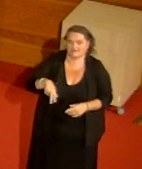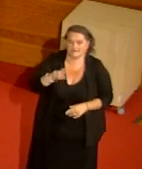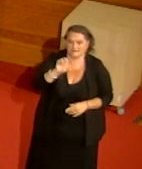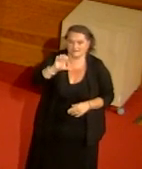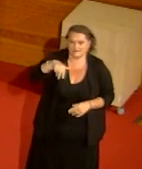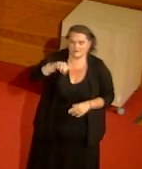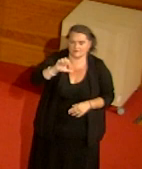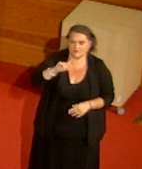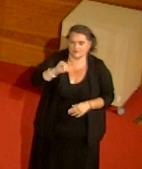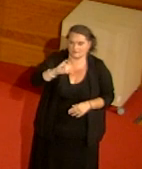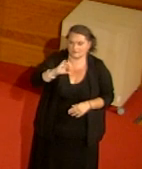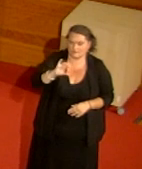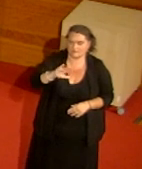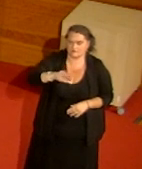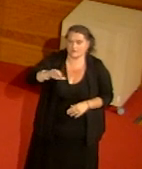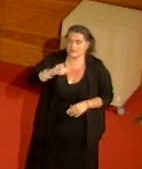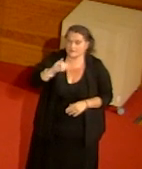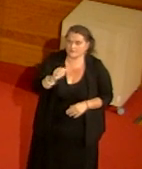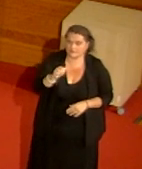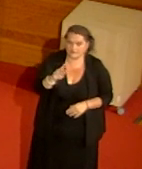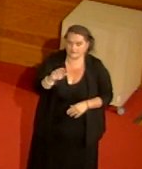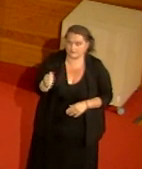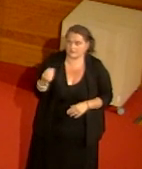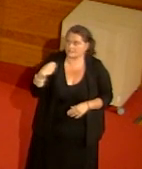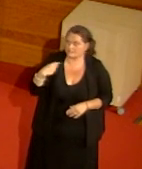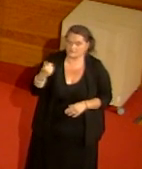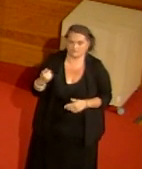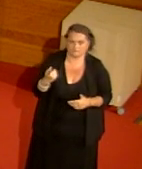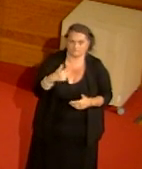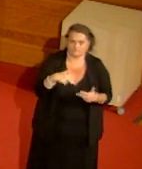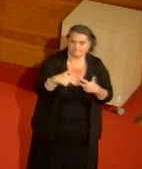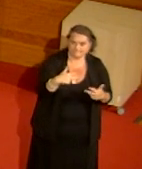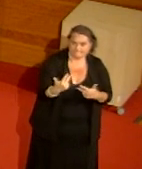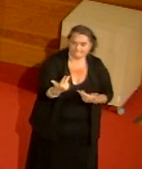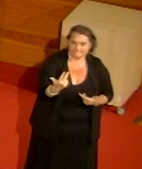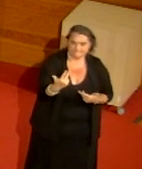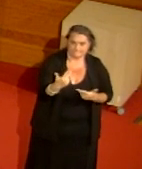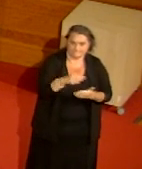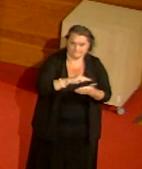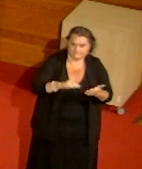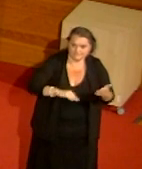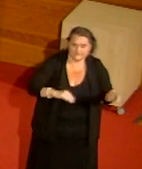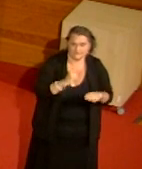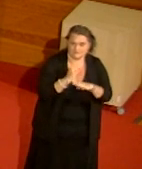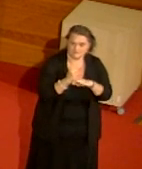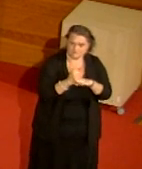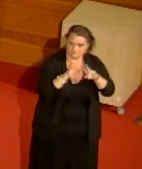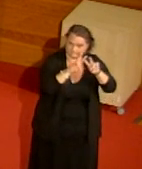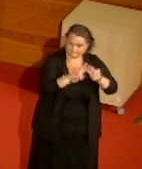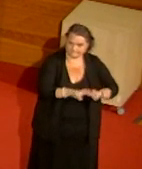tafar bueno remedios saer aguilla eta ceso filosofía instituto ier